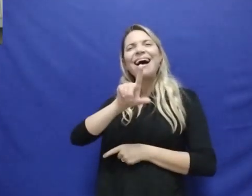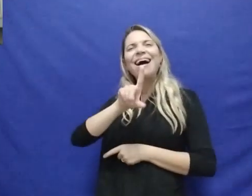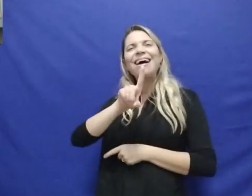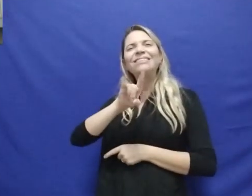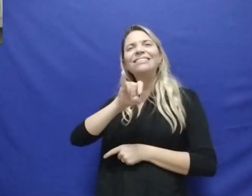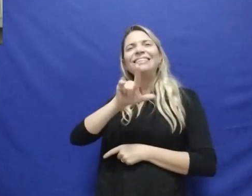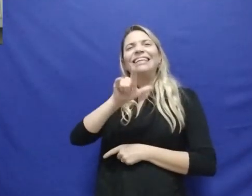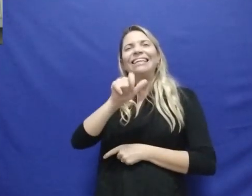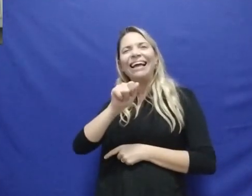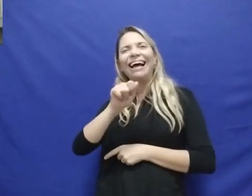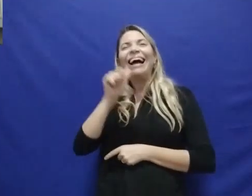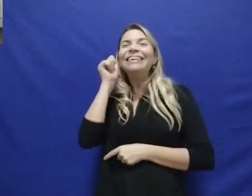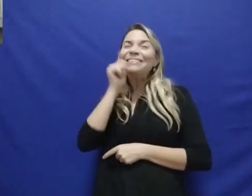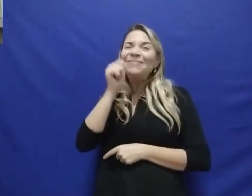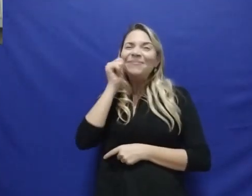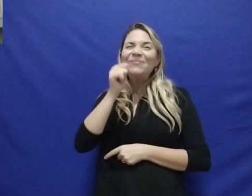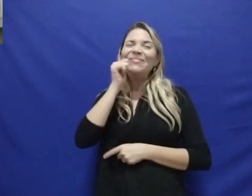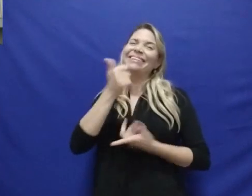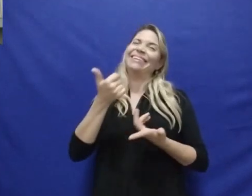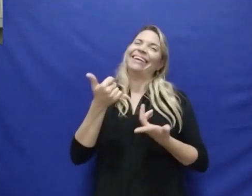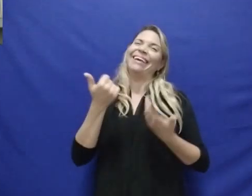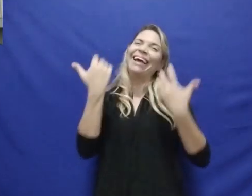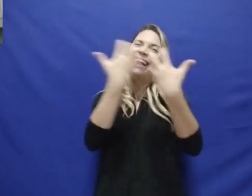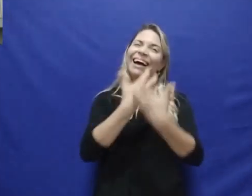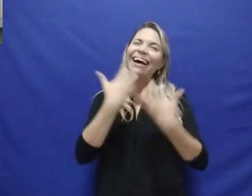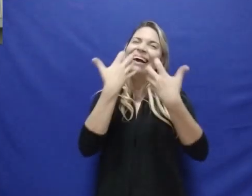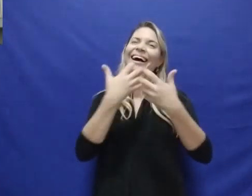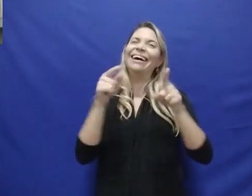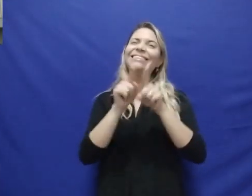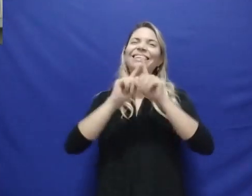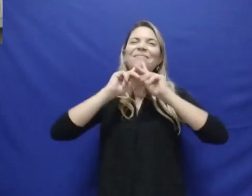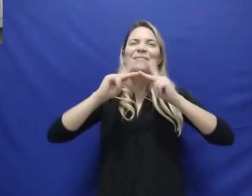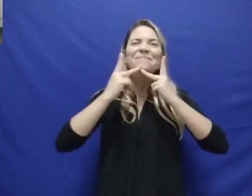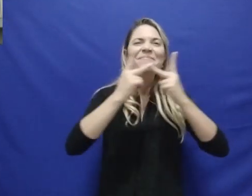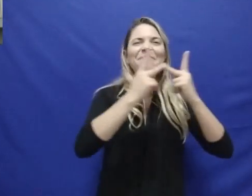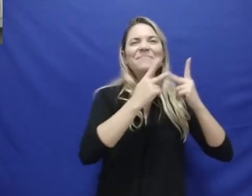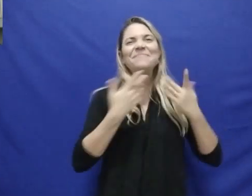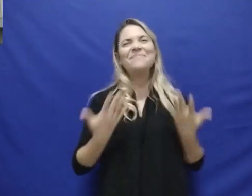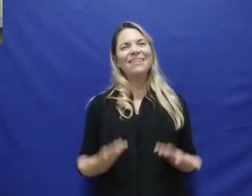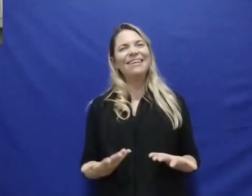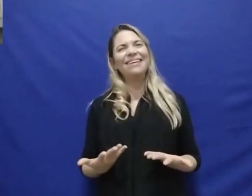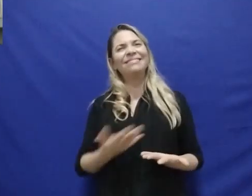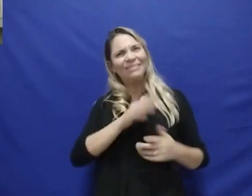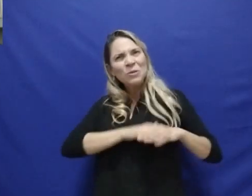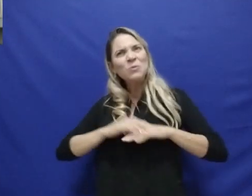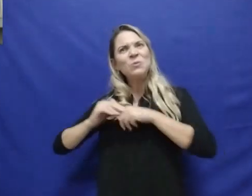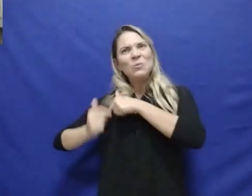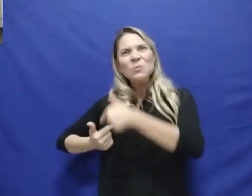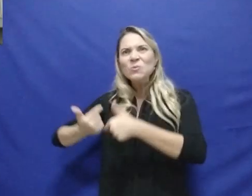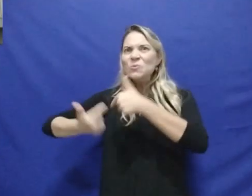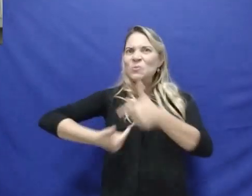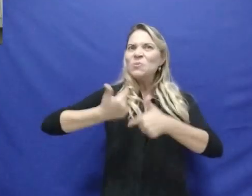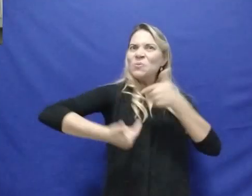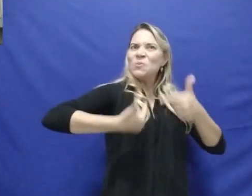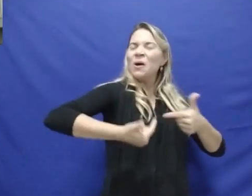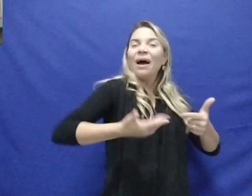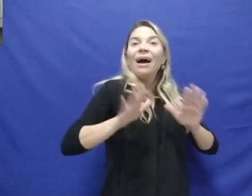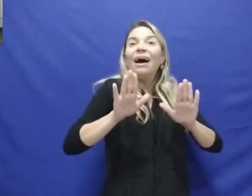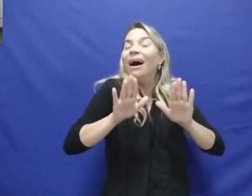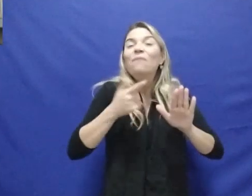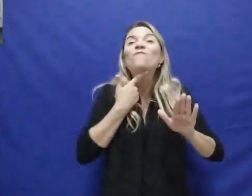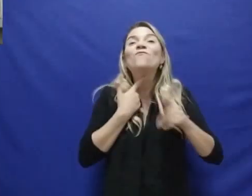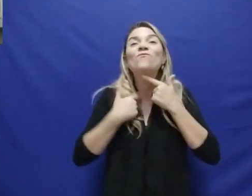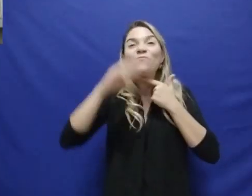primeiro pastor da igreja no ano de 1919 e em muitos anos seguintes.